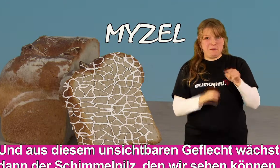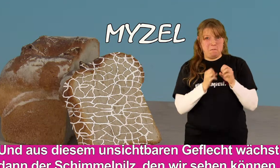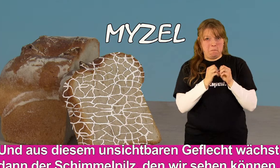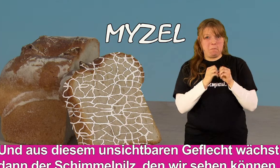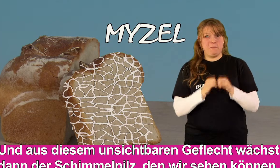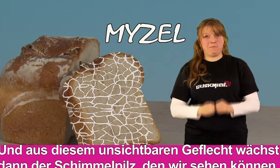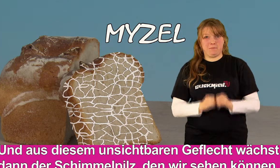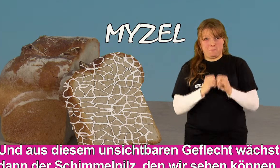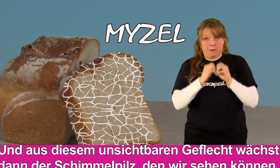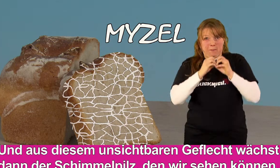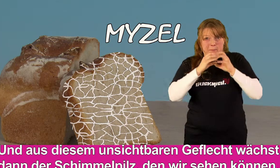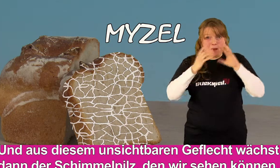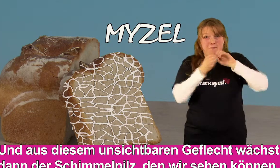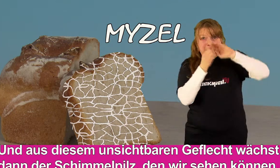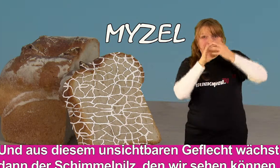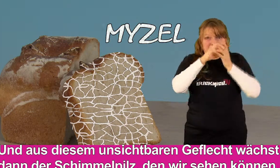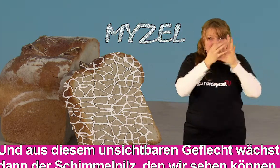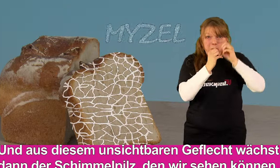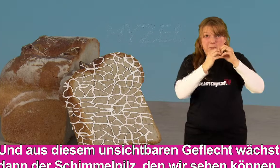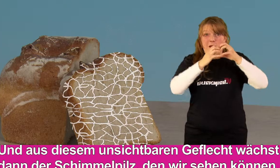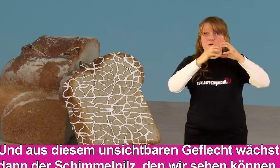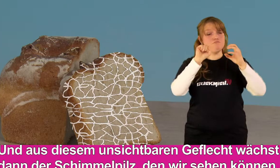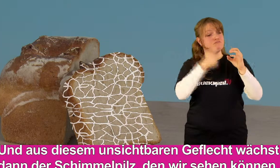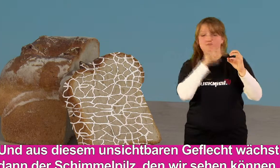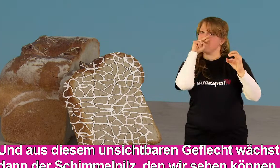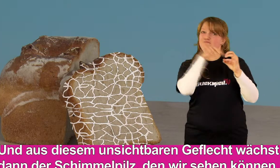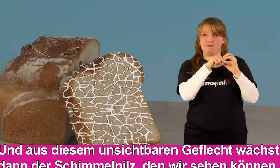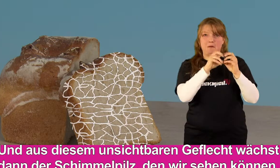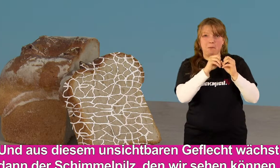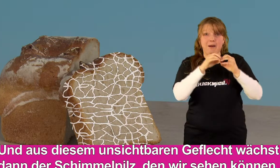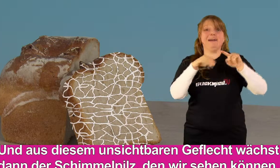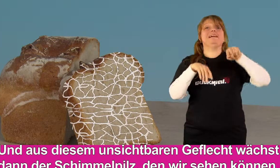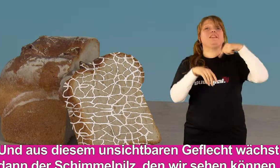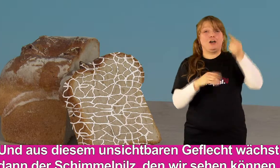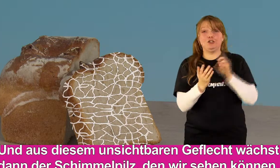Und aus diesem unsichtbaren Geflecht wächst dann der Schimmelpilz, den wir sehen können.